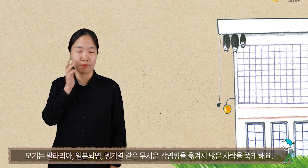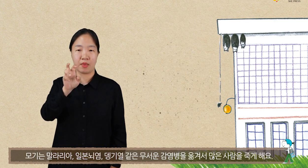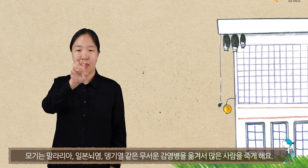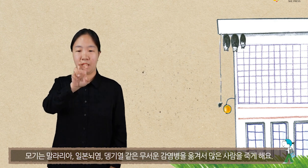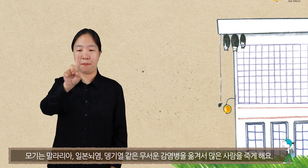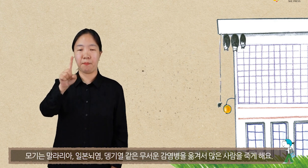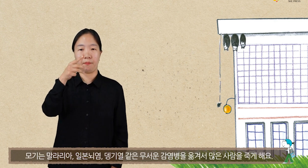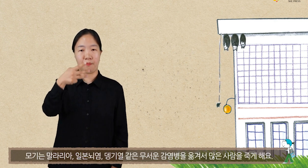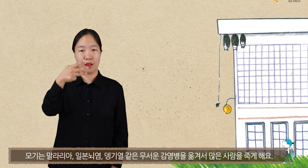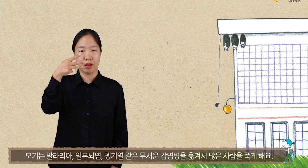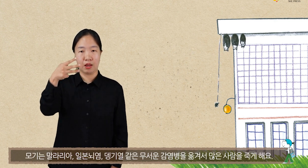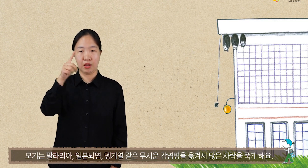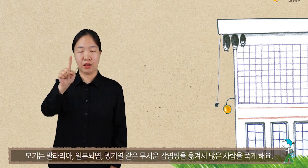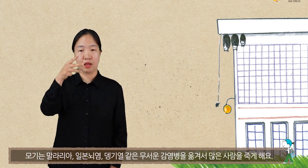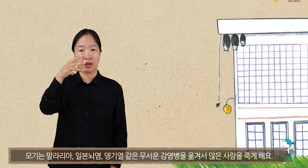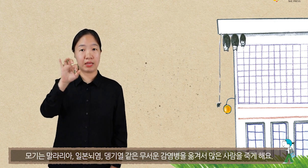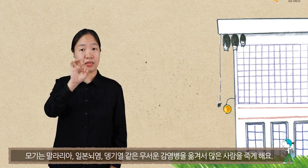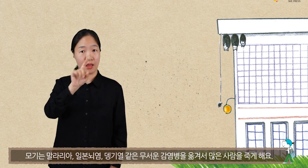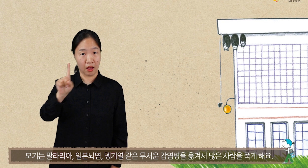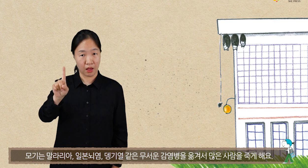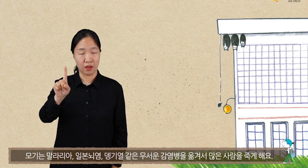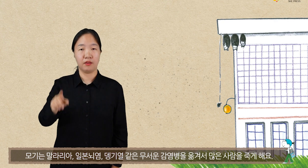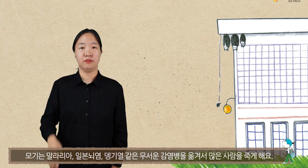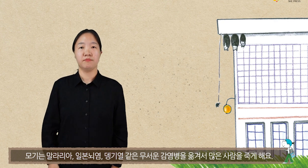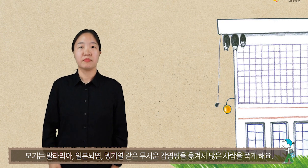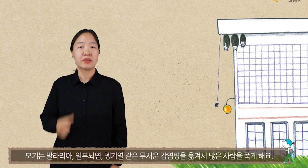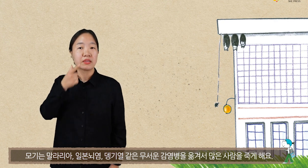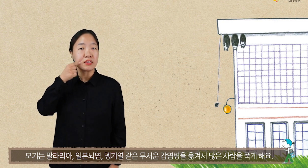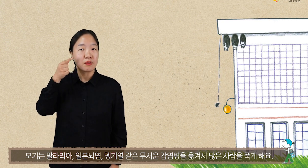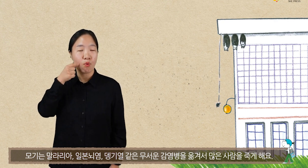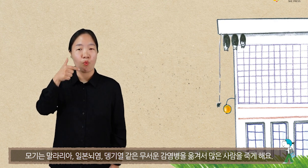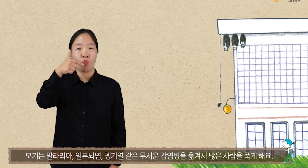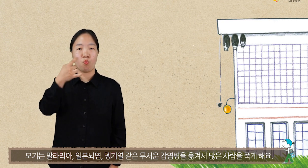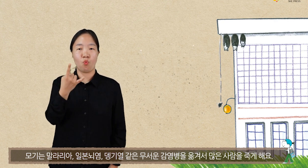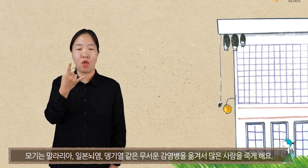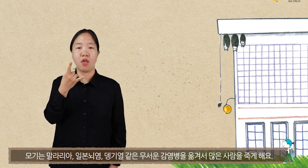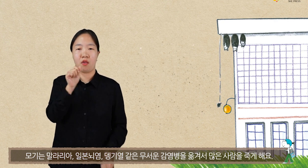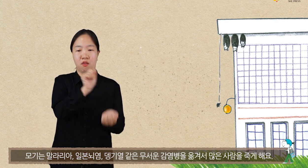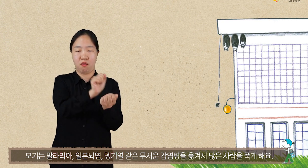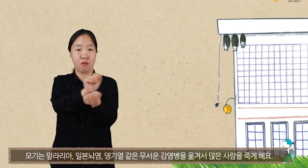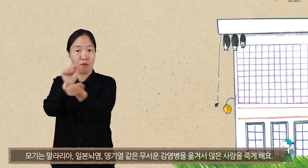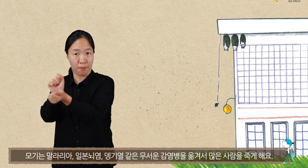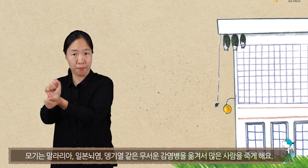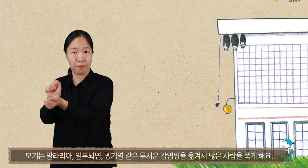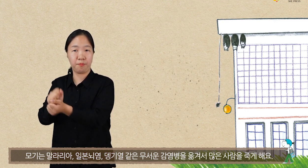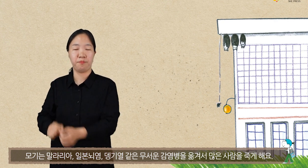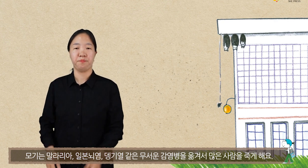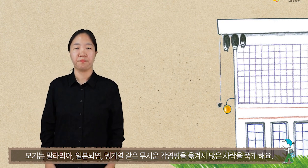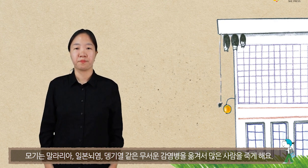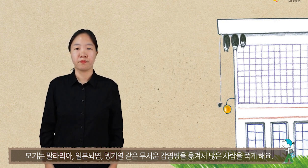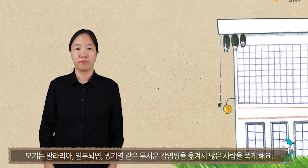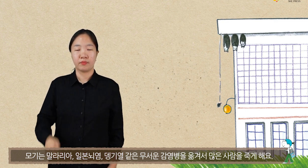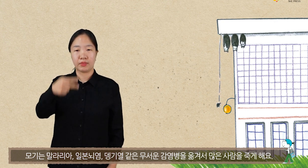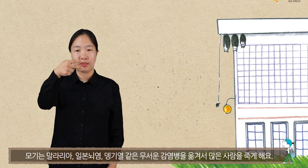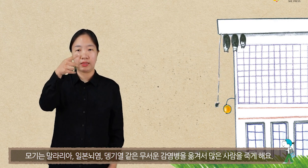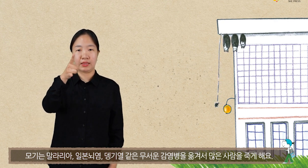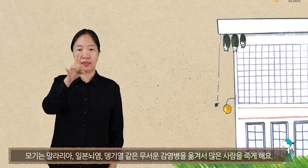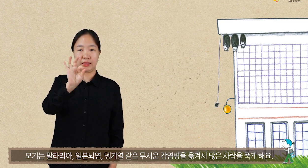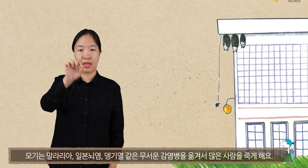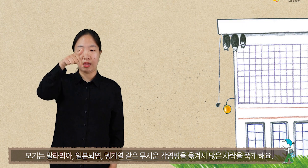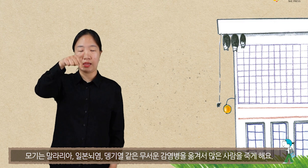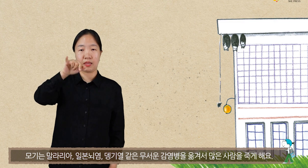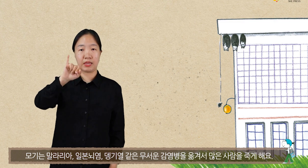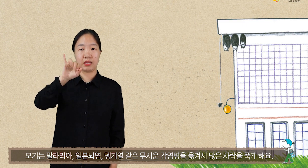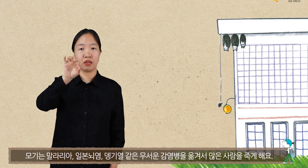모기는 말라리아, 일본뇌염, 댕기열 같은 무서운 감염병을 옮겨서 많은 사람을 죽게 해요.